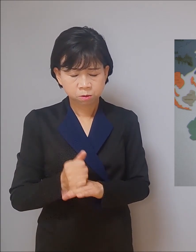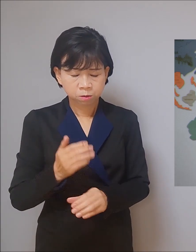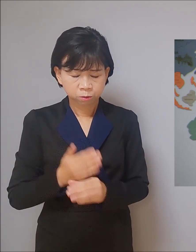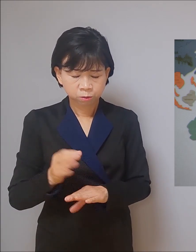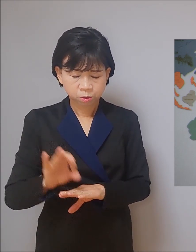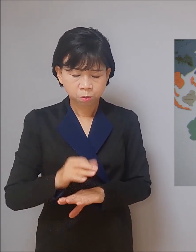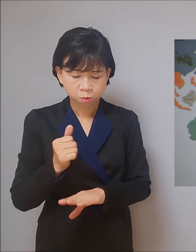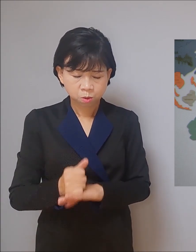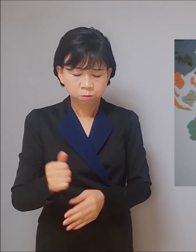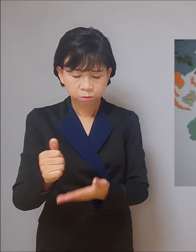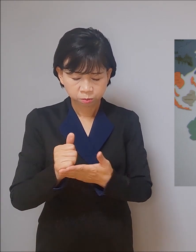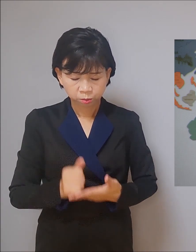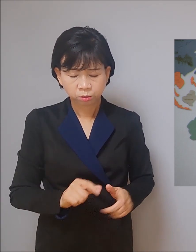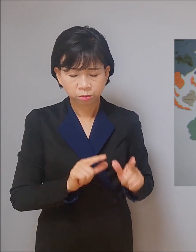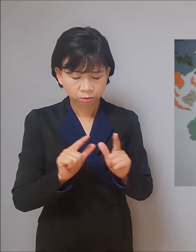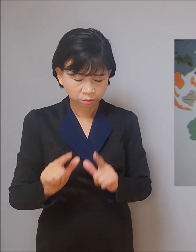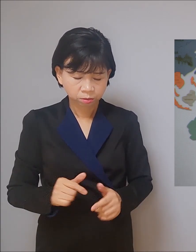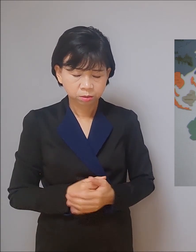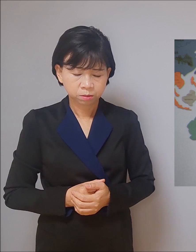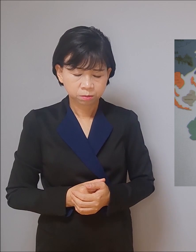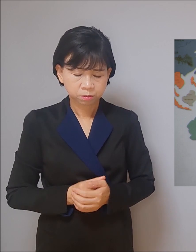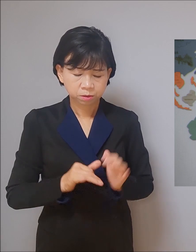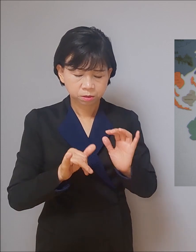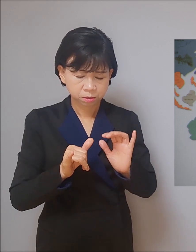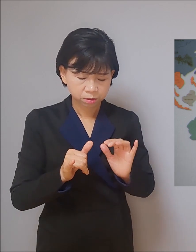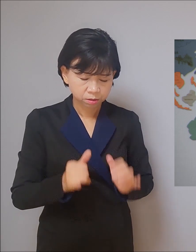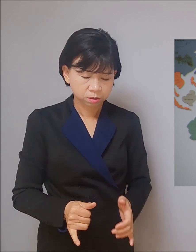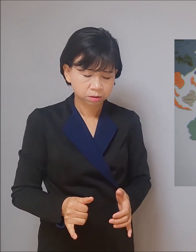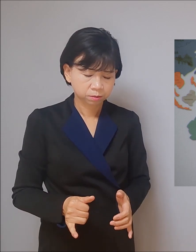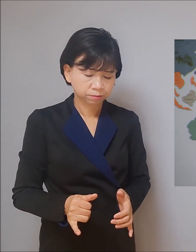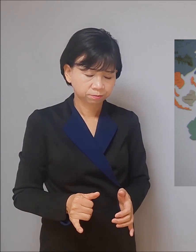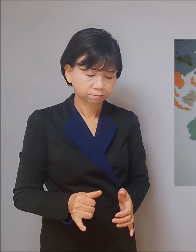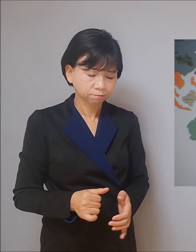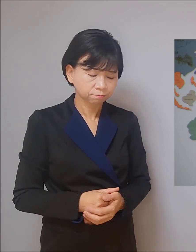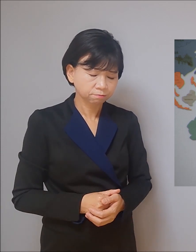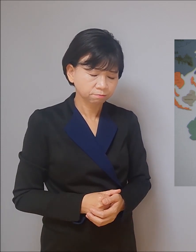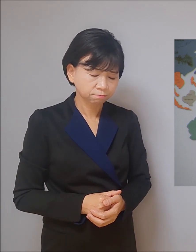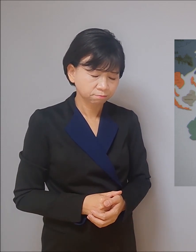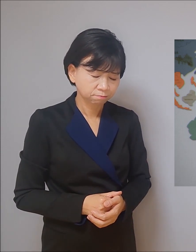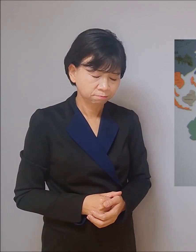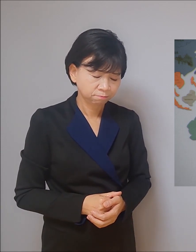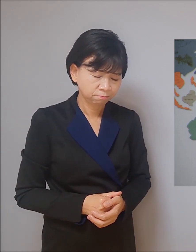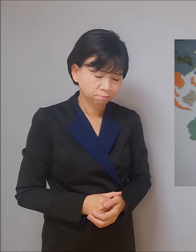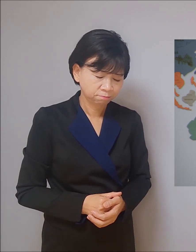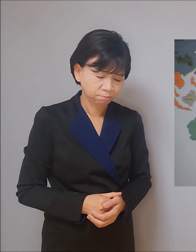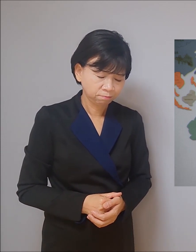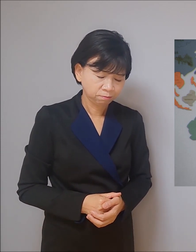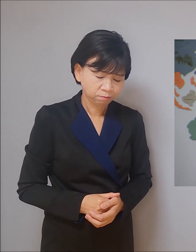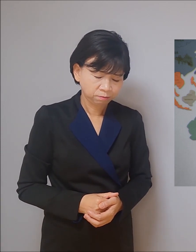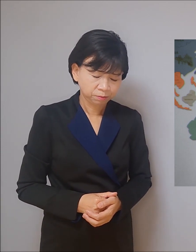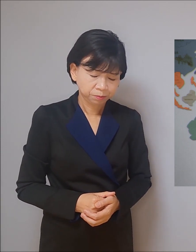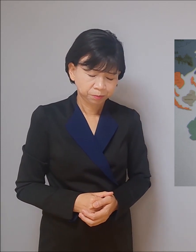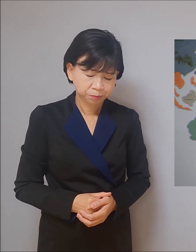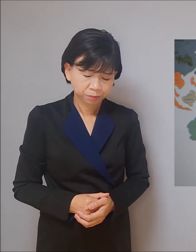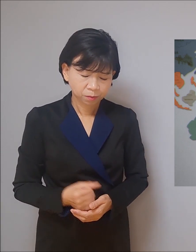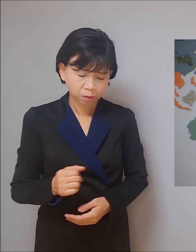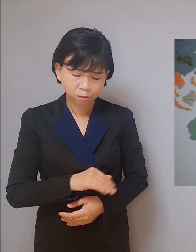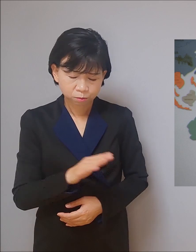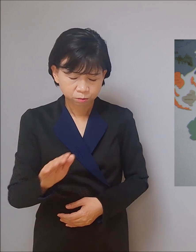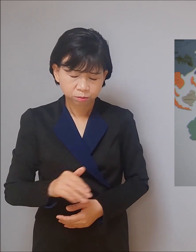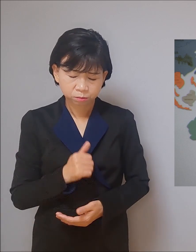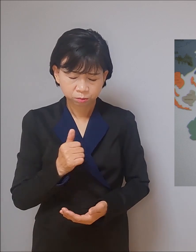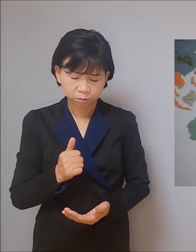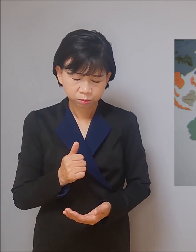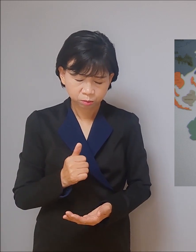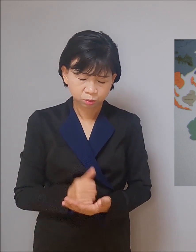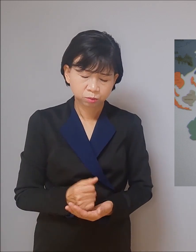왕으로 모시고 삶에 하나님, 세상이 이 마귀가 하나님이 육신이 주인이 되어 우리를 넘어뜨려 하는